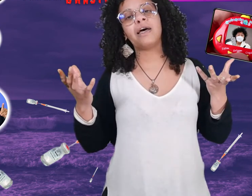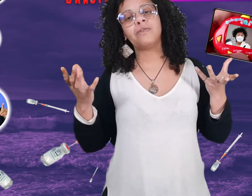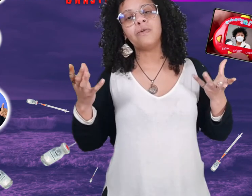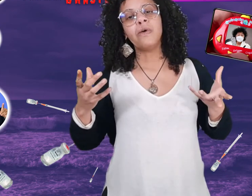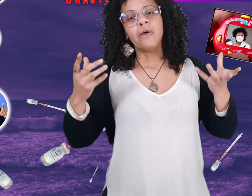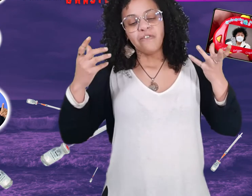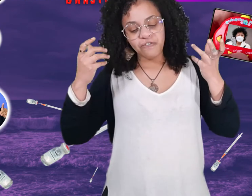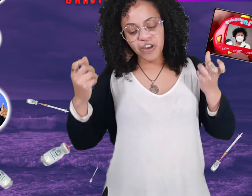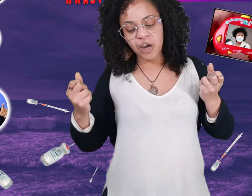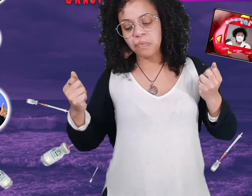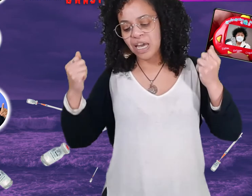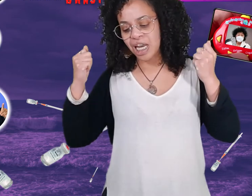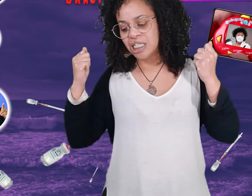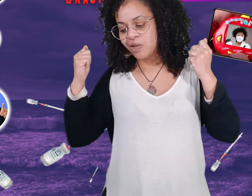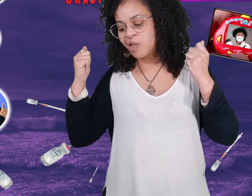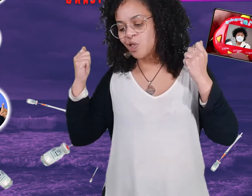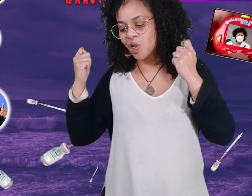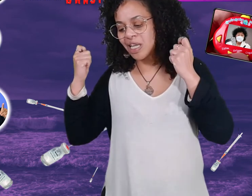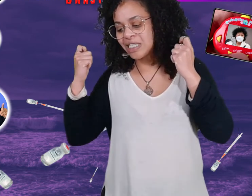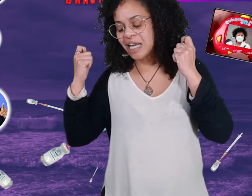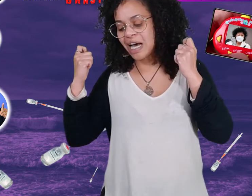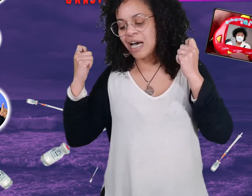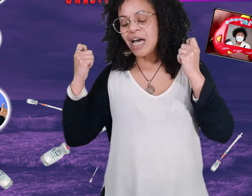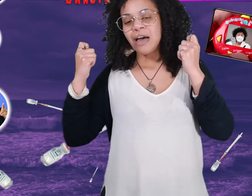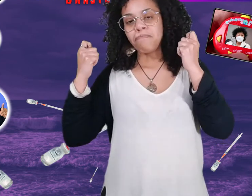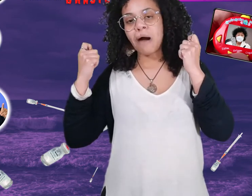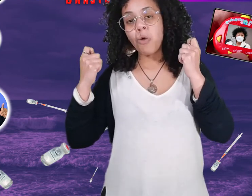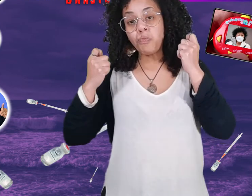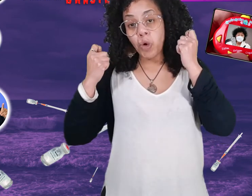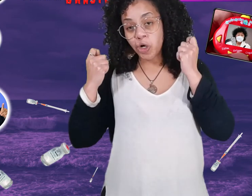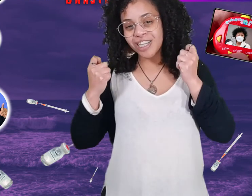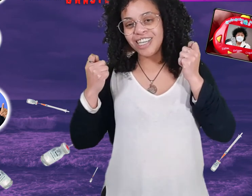Senado... firme em relação a toda essa balbúrdia